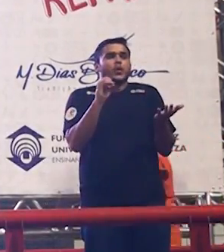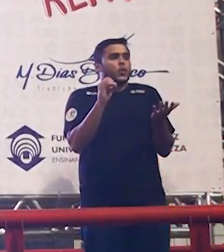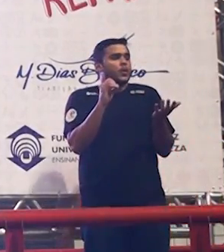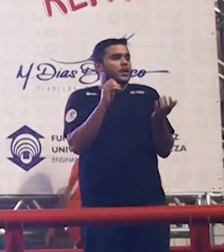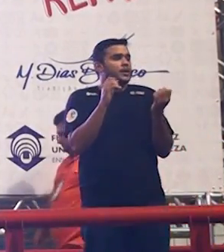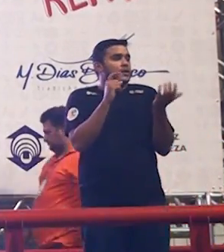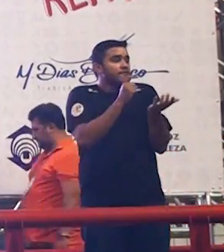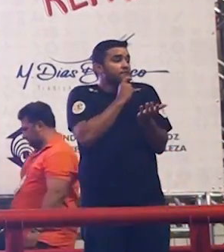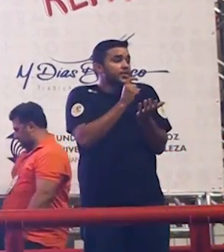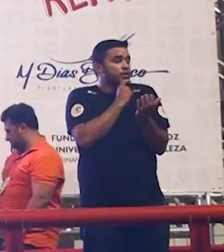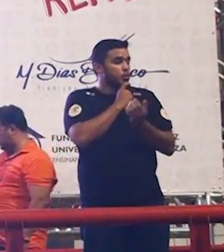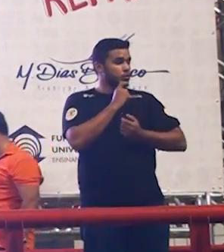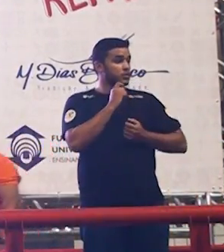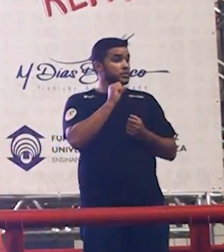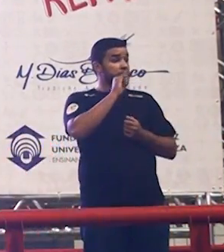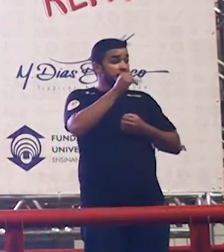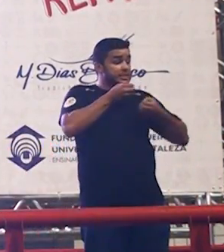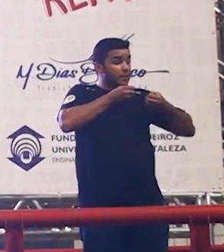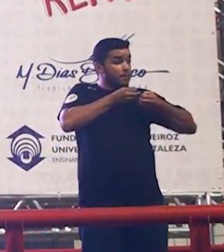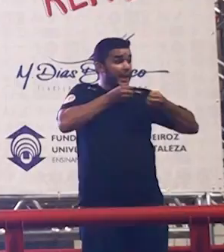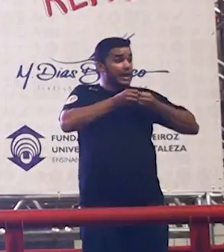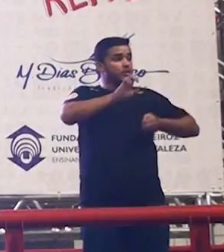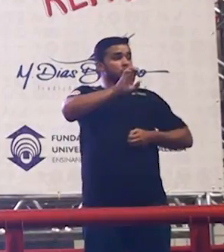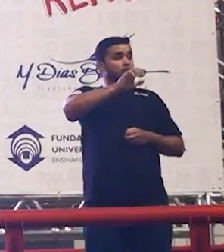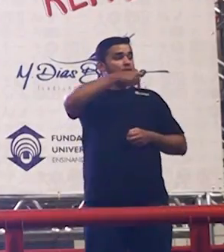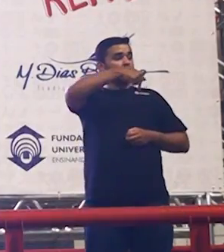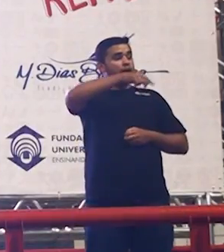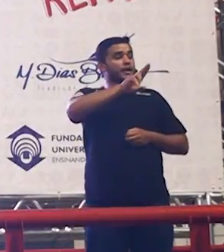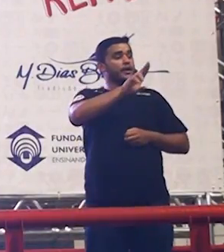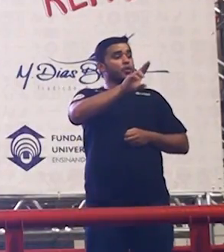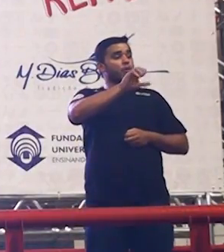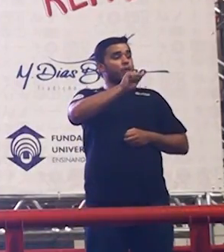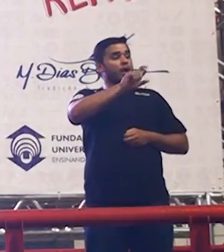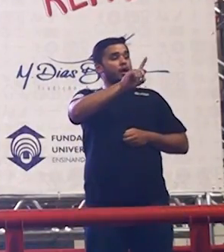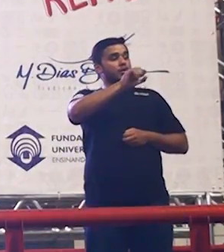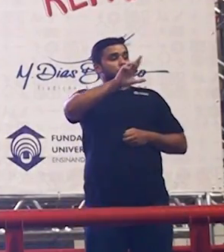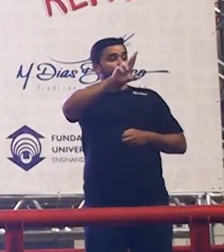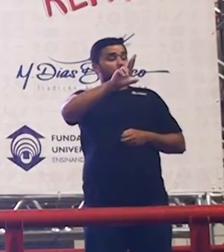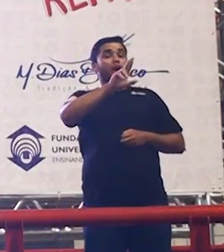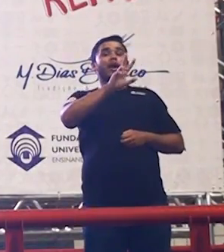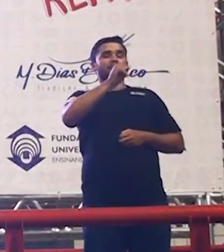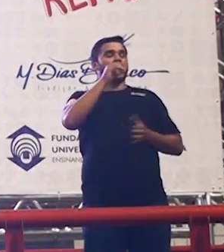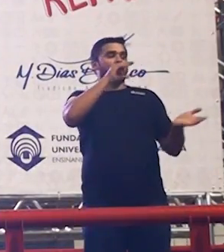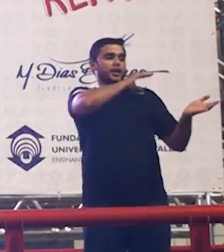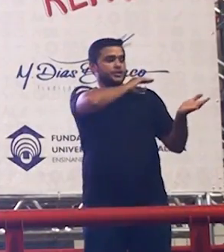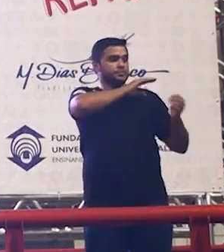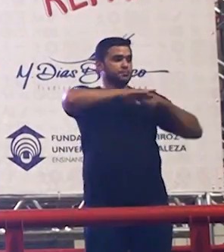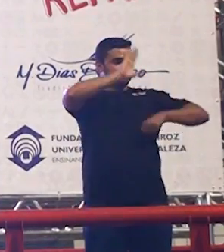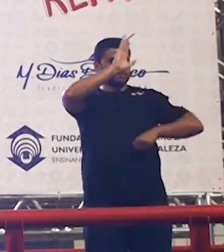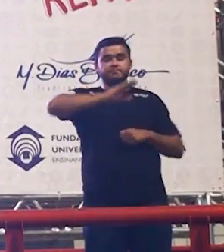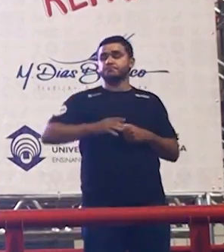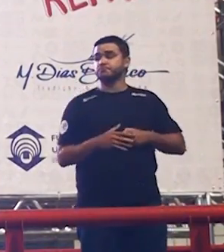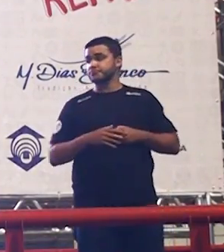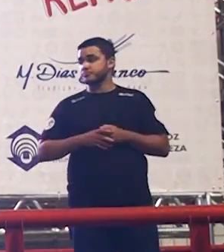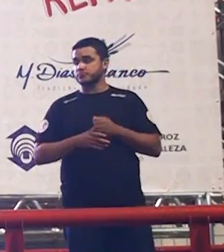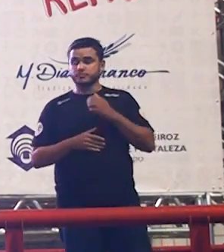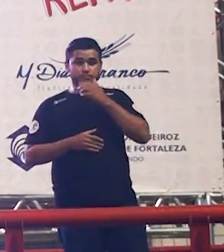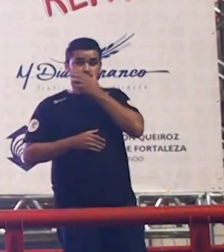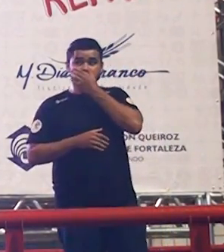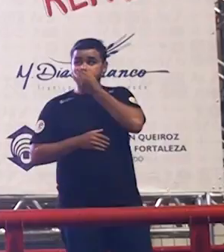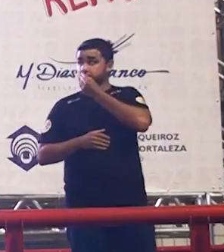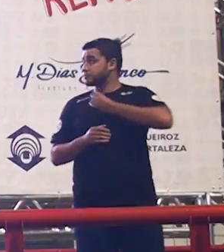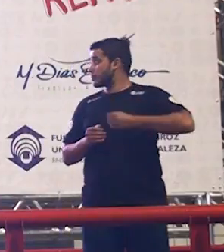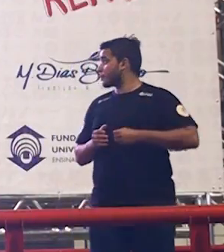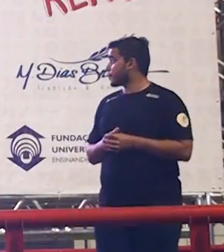próximo ao Equador, aumenta a incidência e aumenta a evaporação. Guardamos isso? Agora, olha só como é fácil